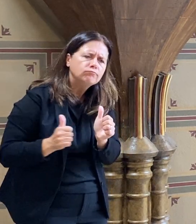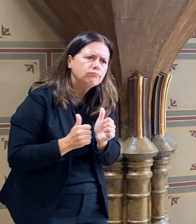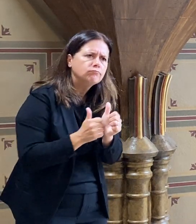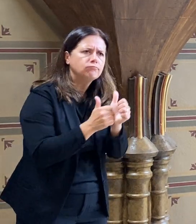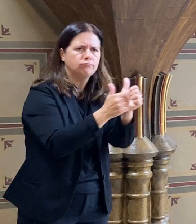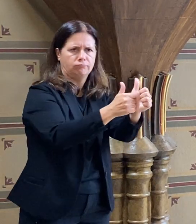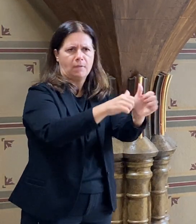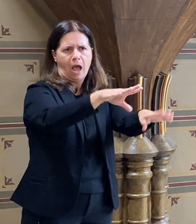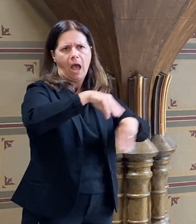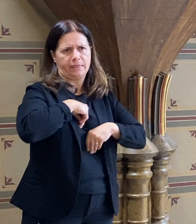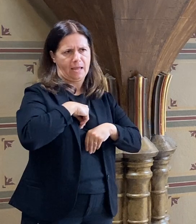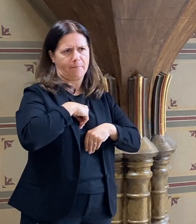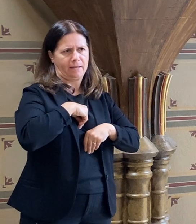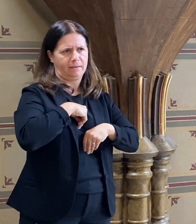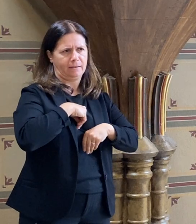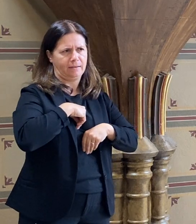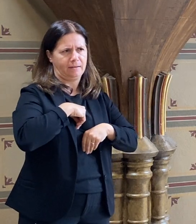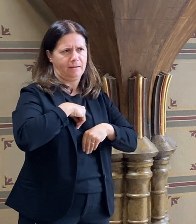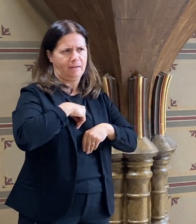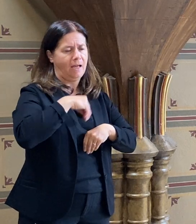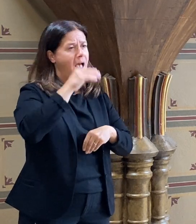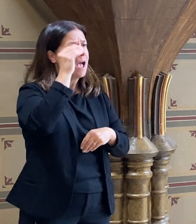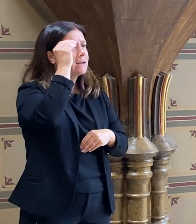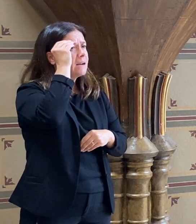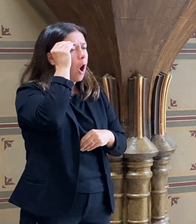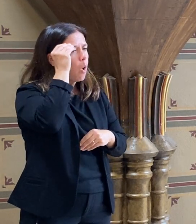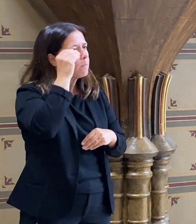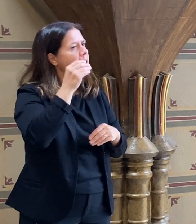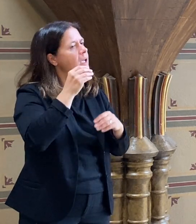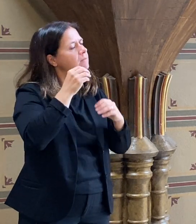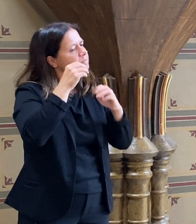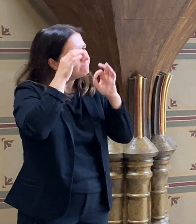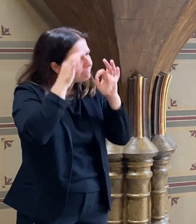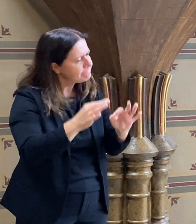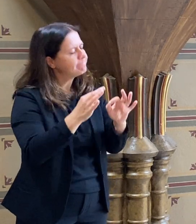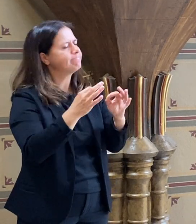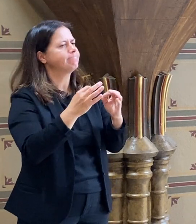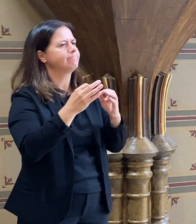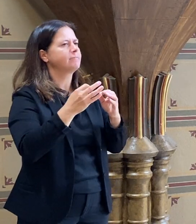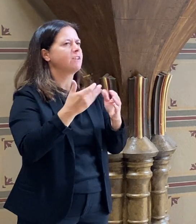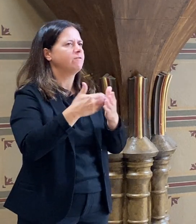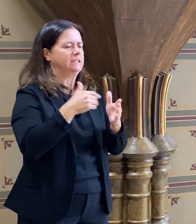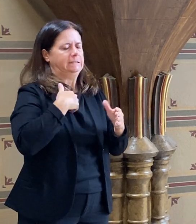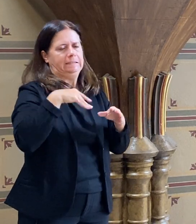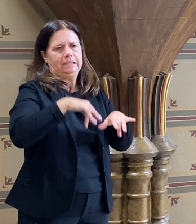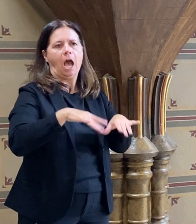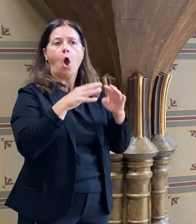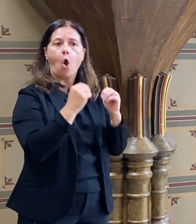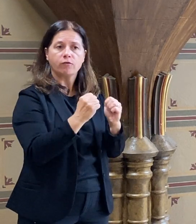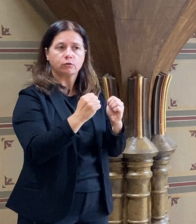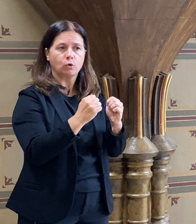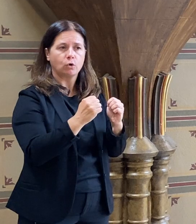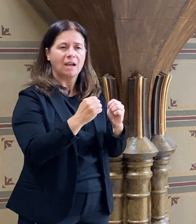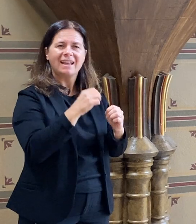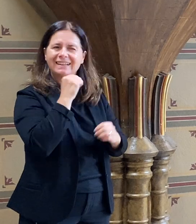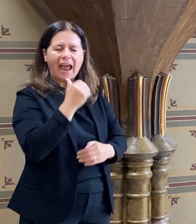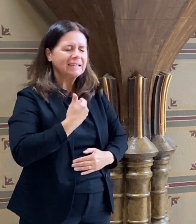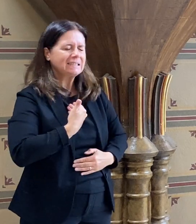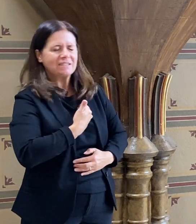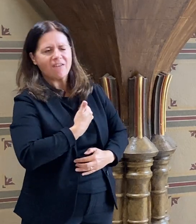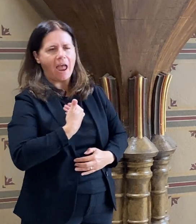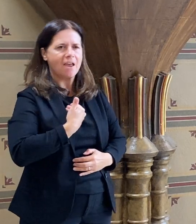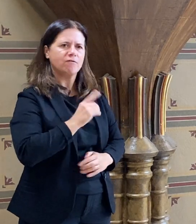wahrzunehmen. Es ist der Glaube eine feste Zuversicht dessen, was man hofft, und ein Nichtzweifeln an